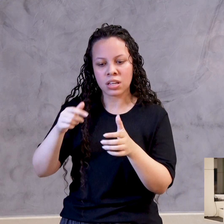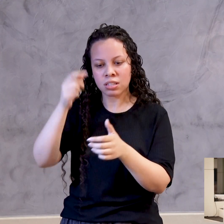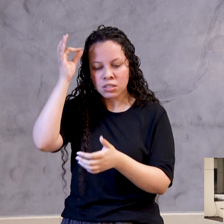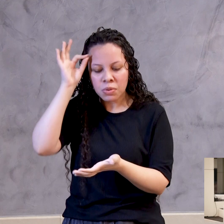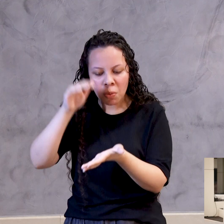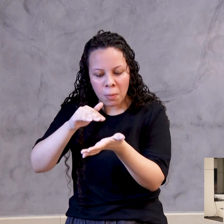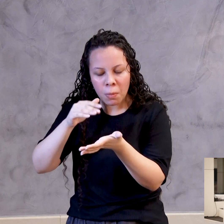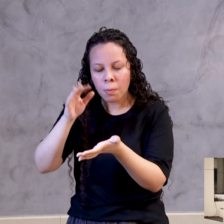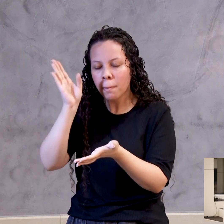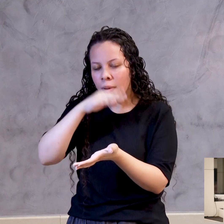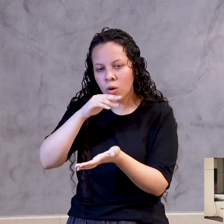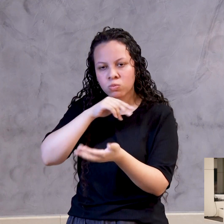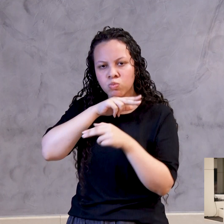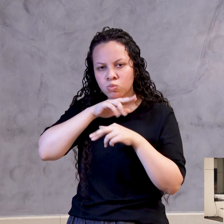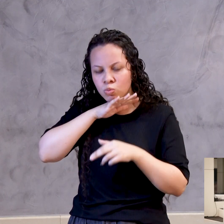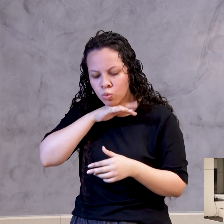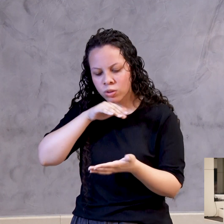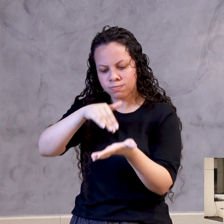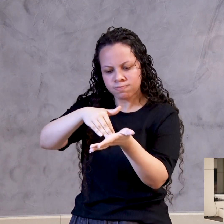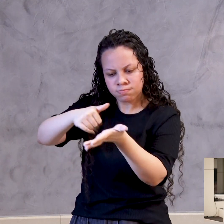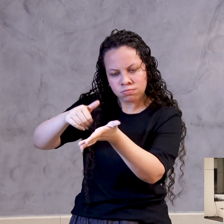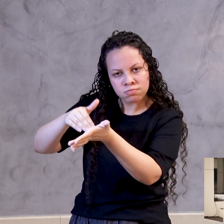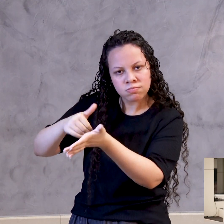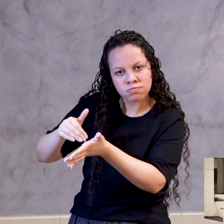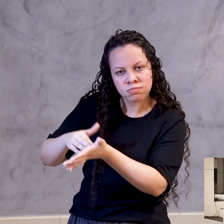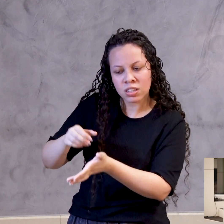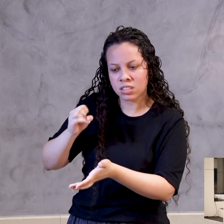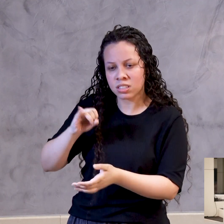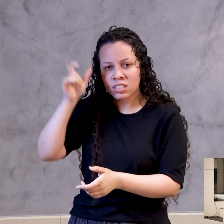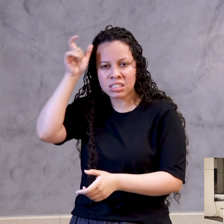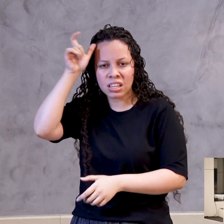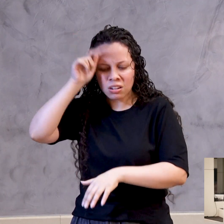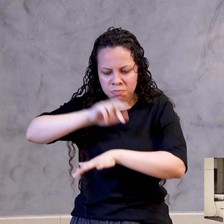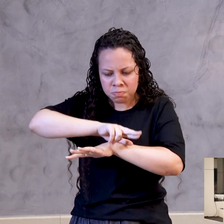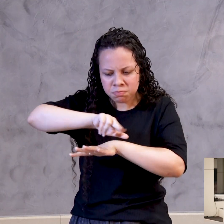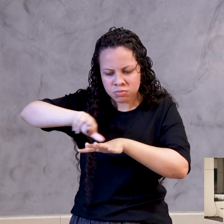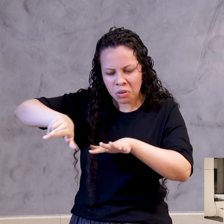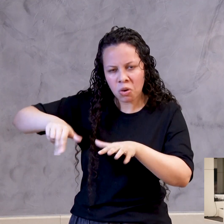as representações dos demônios, das nações,